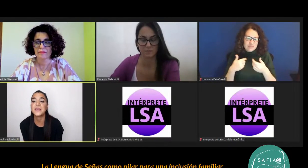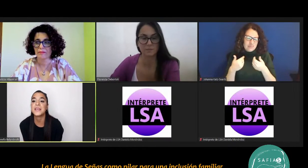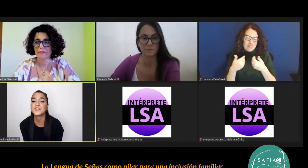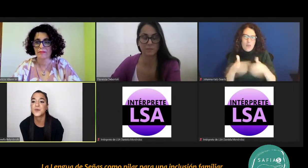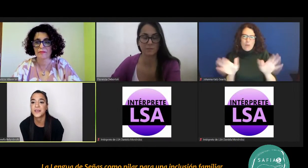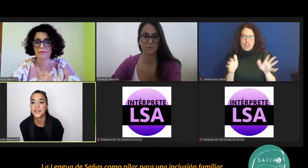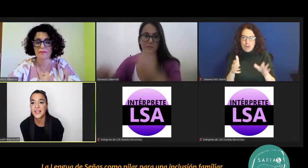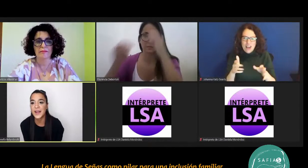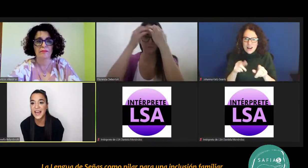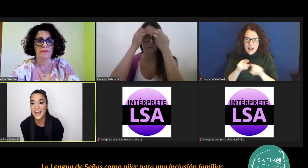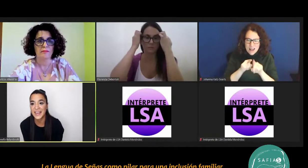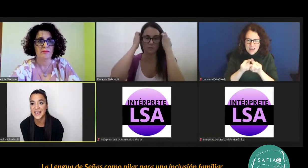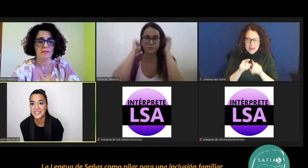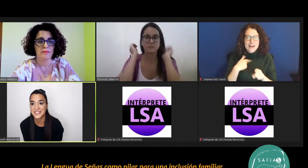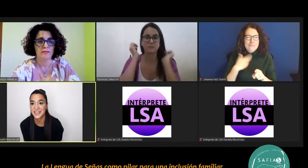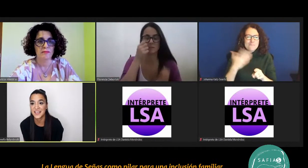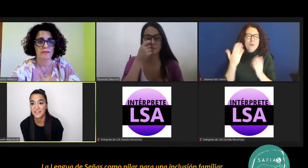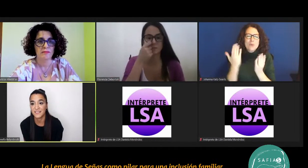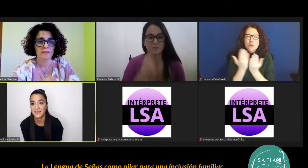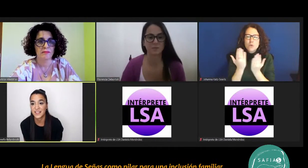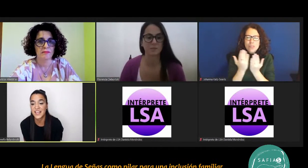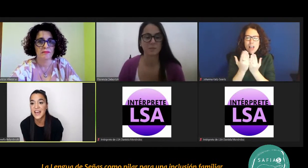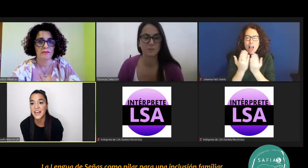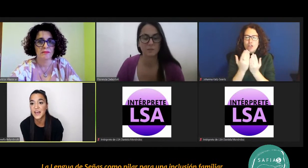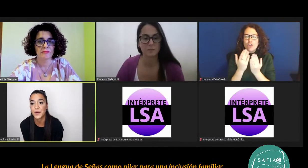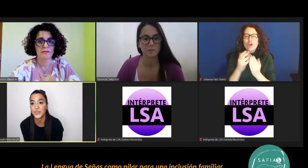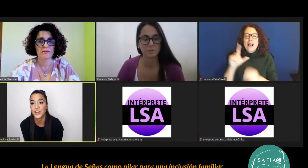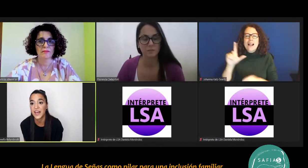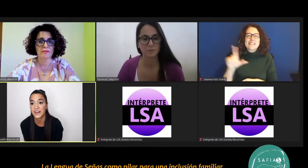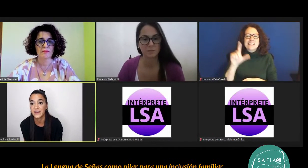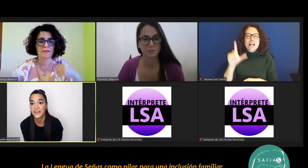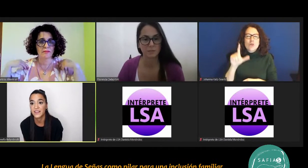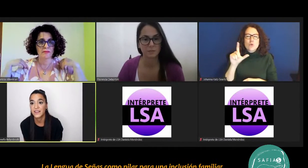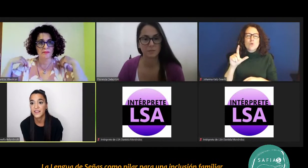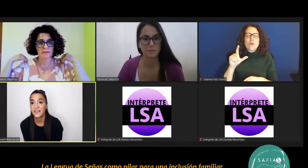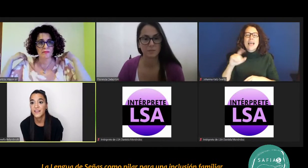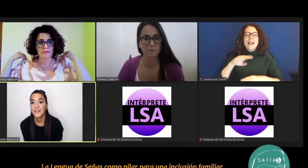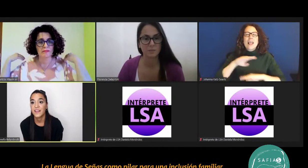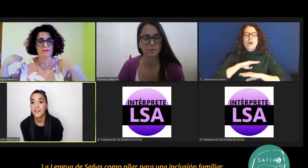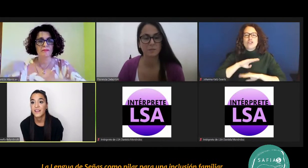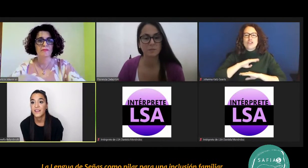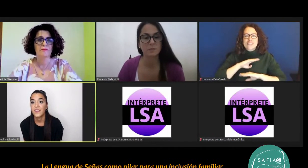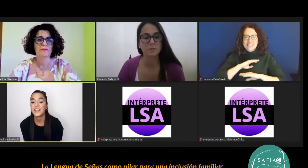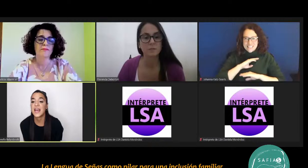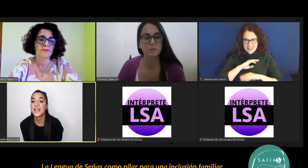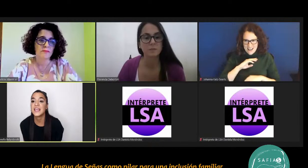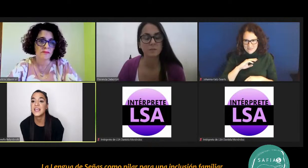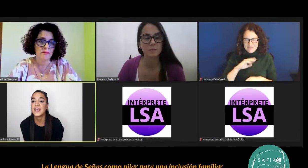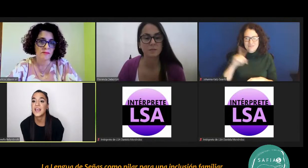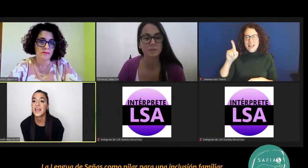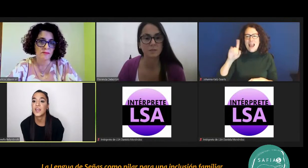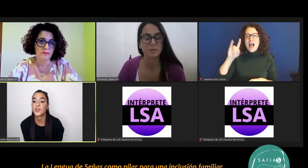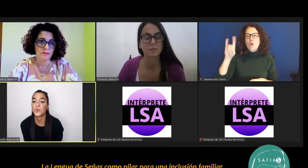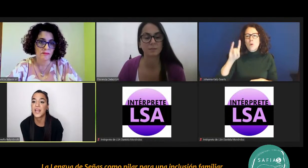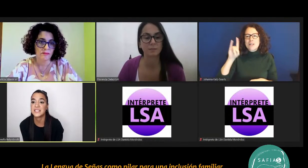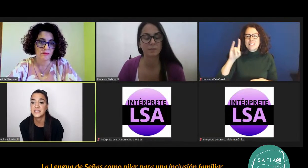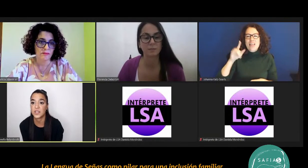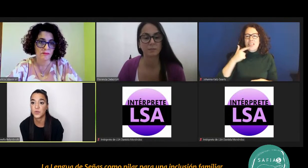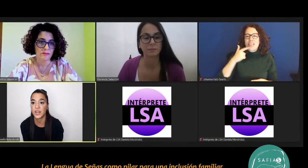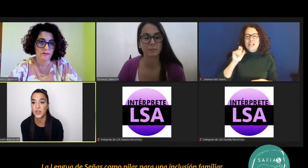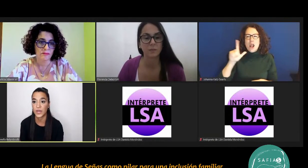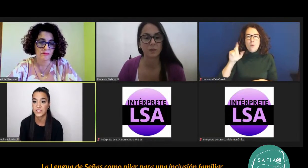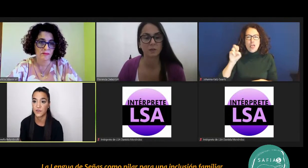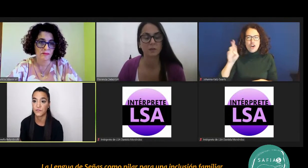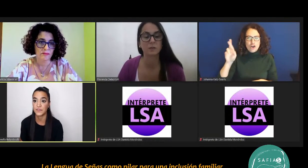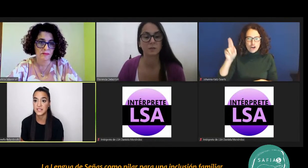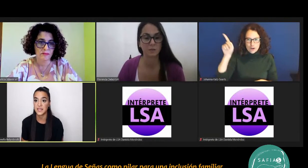Y a mí eso me quitaba las ganas de seguir, tenía ganas de abandonar. Y ahí estudié la